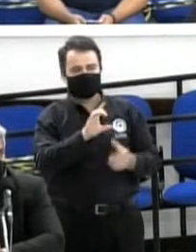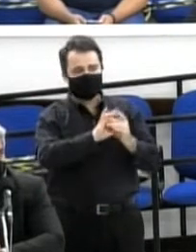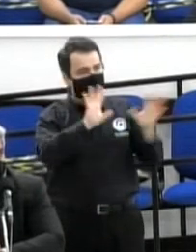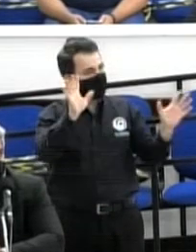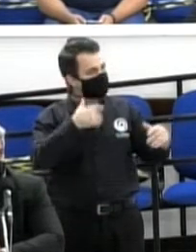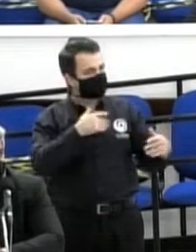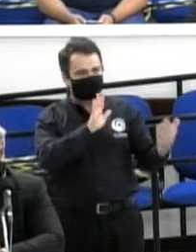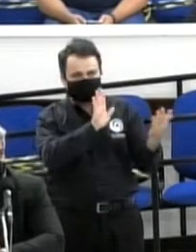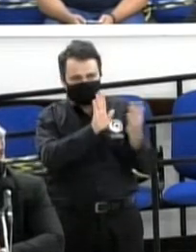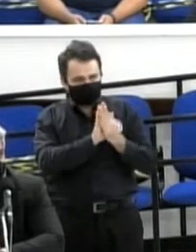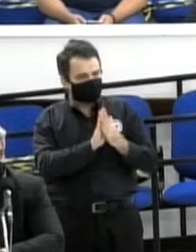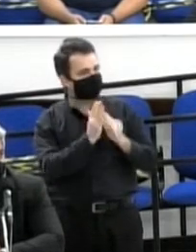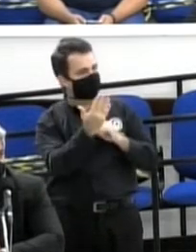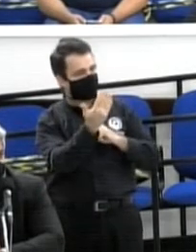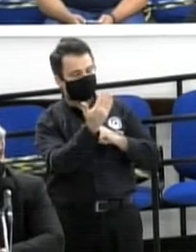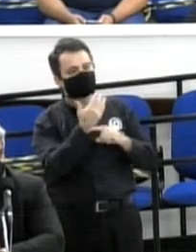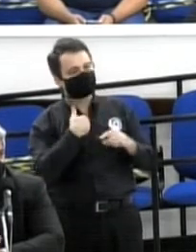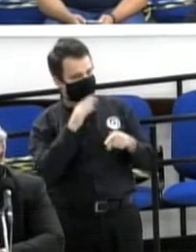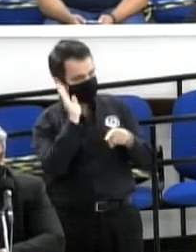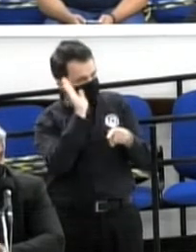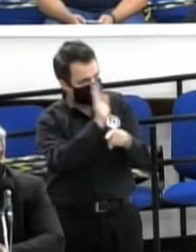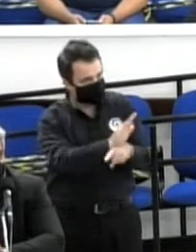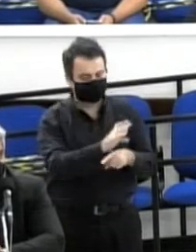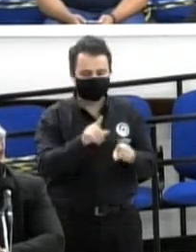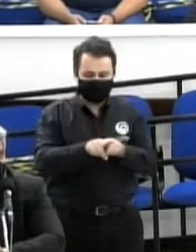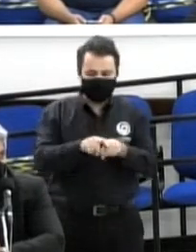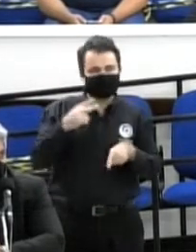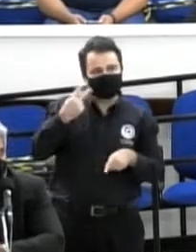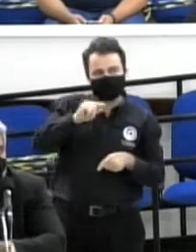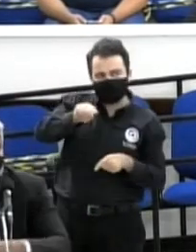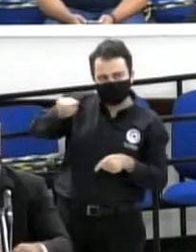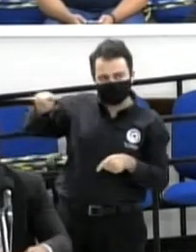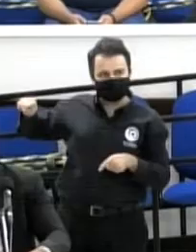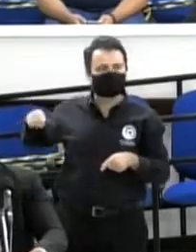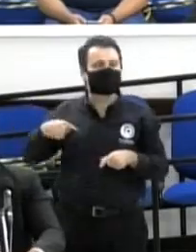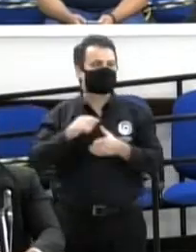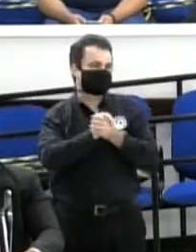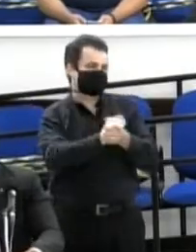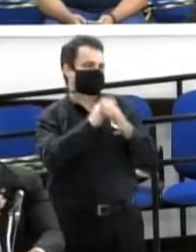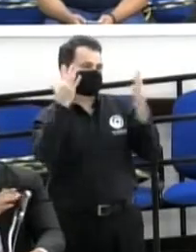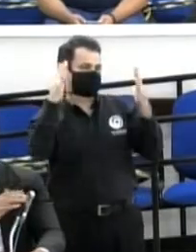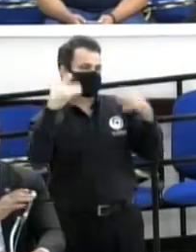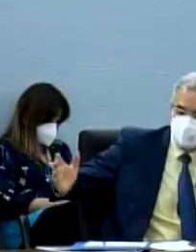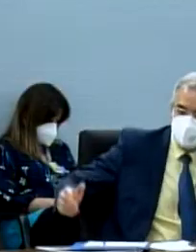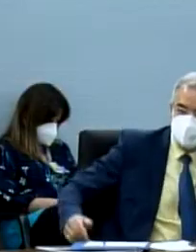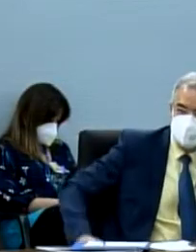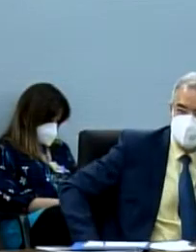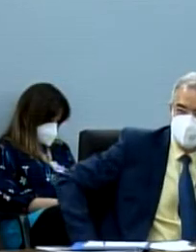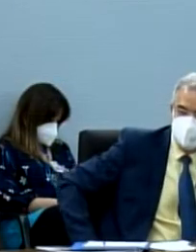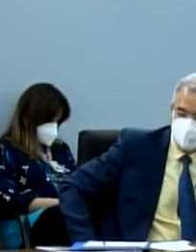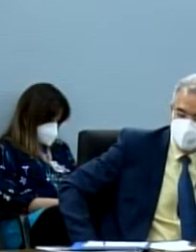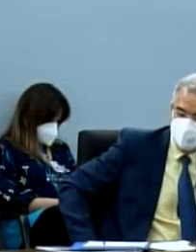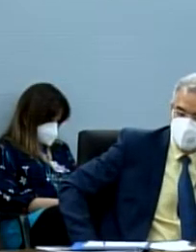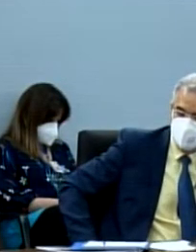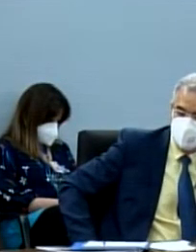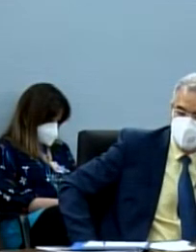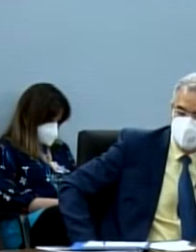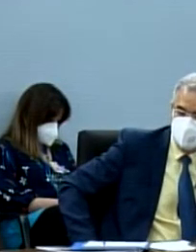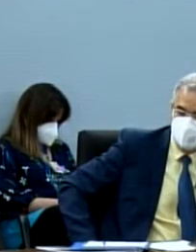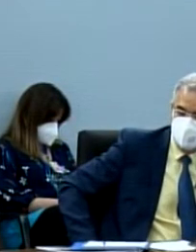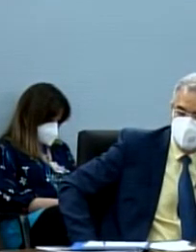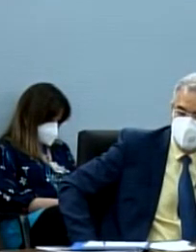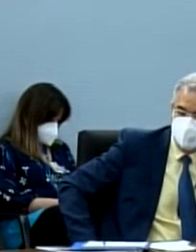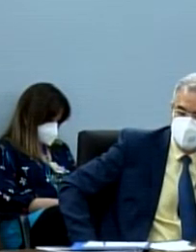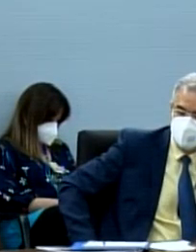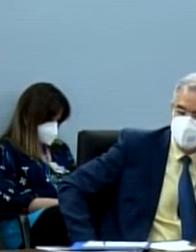acredito com todos os vereadores que estão aqui nessa casa. E mais uma vez, parabéns. Ok, vereador, agradecer, pois não, Bruno,